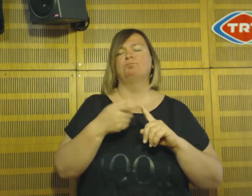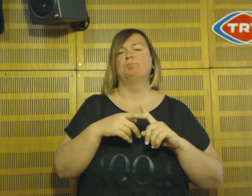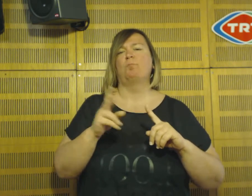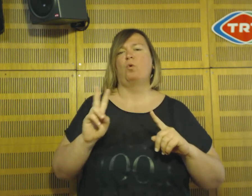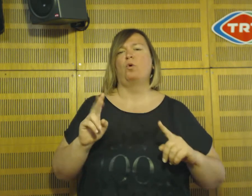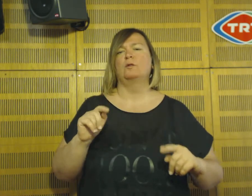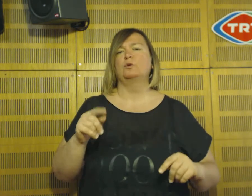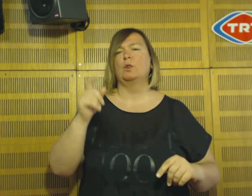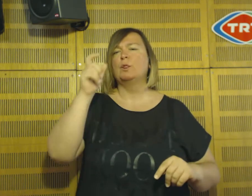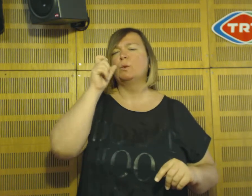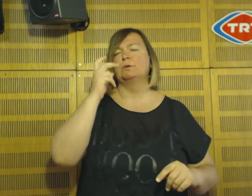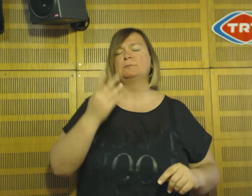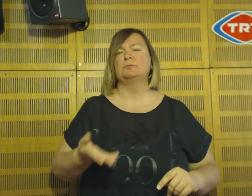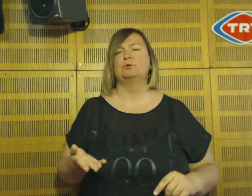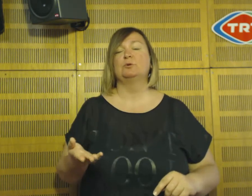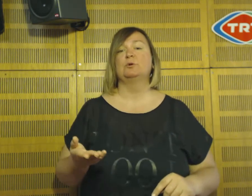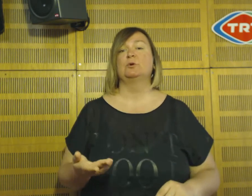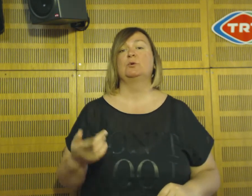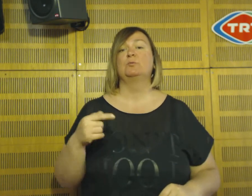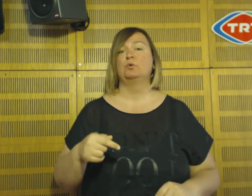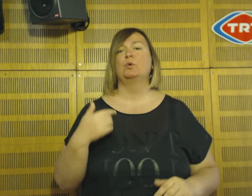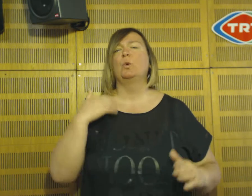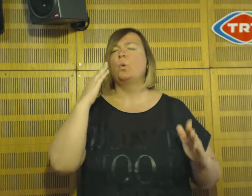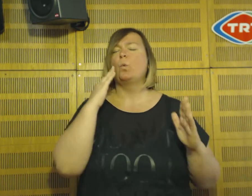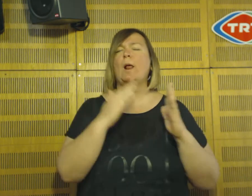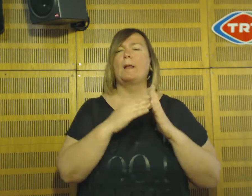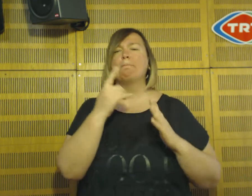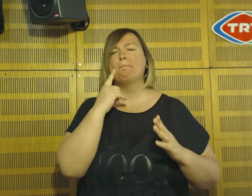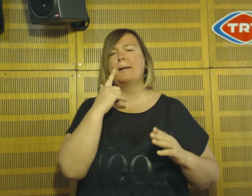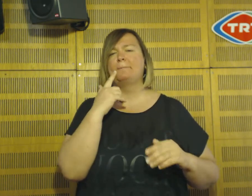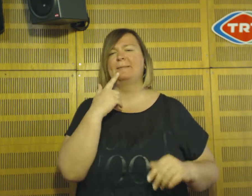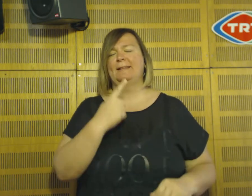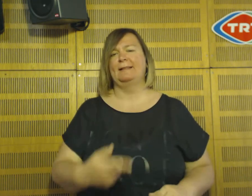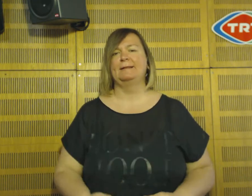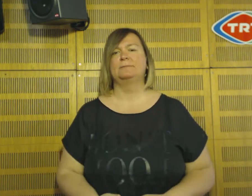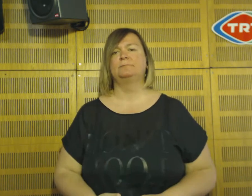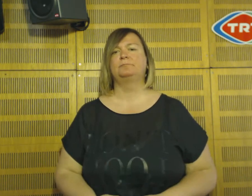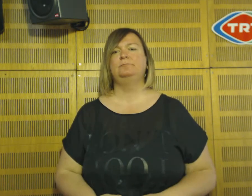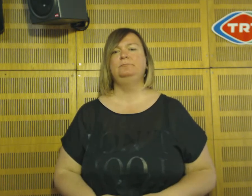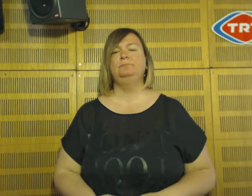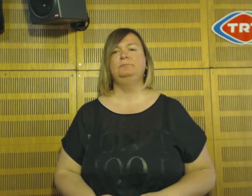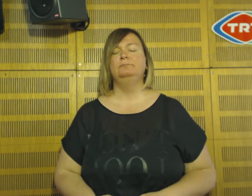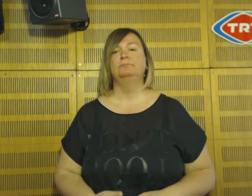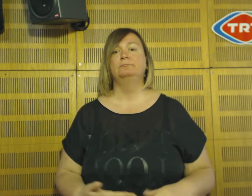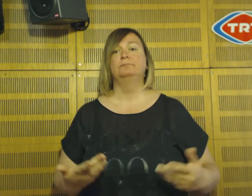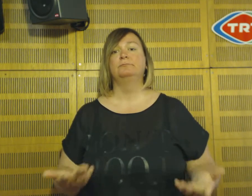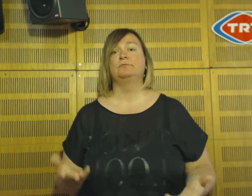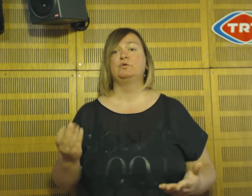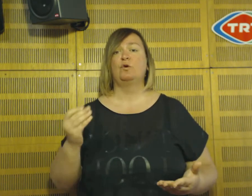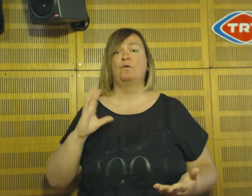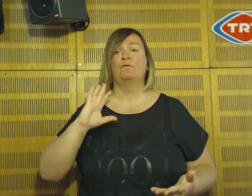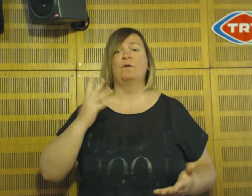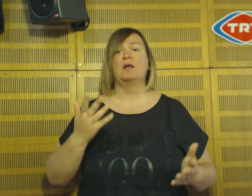Aslında Türkçesi ve bunu uygulayalım dedik biz. Hı-hı. Çünkü çok fazla hareketlilik